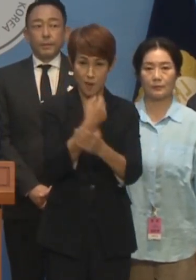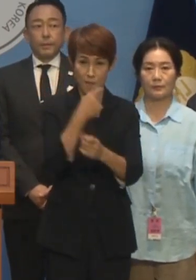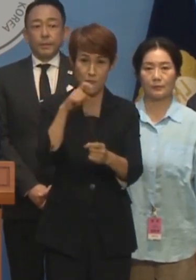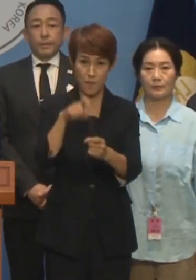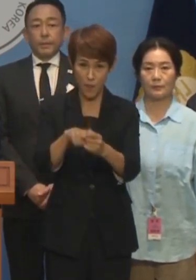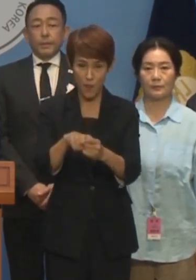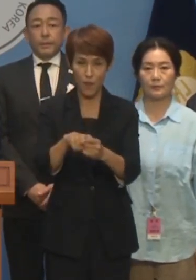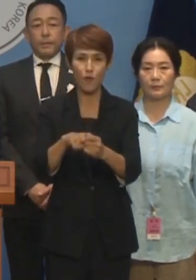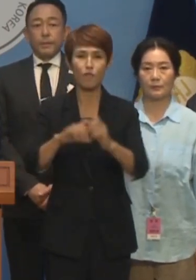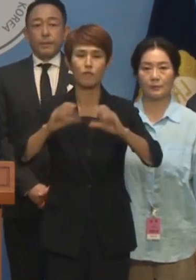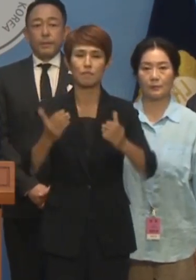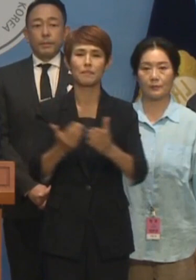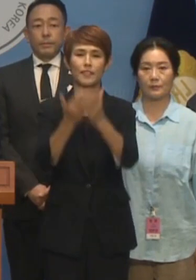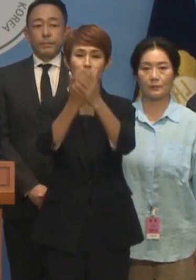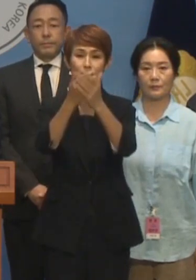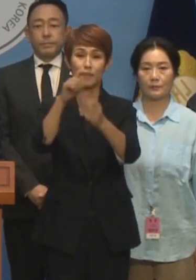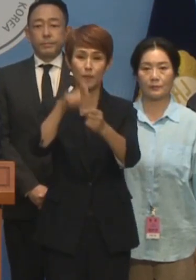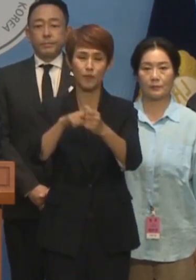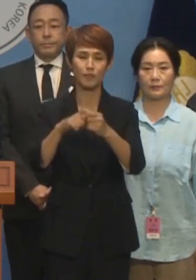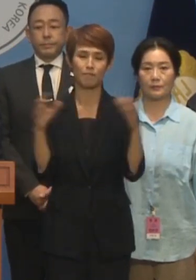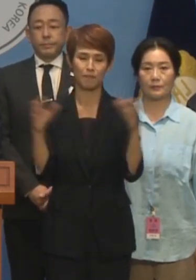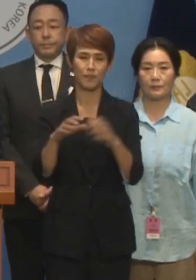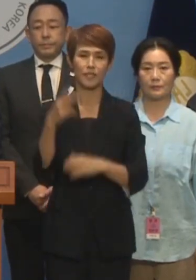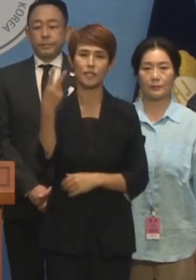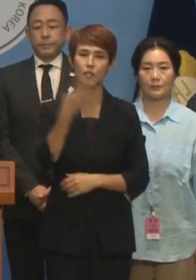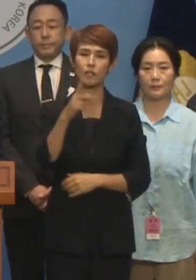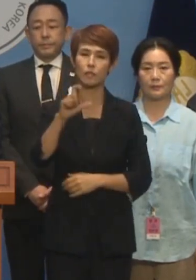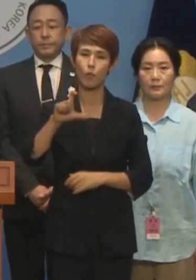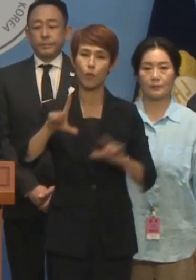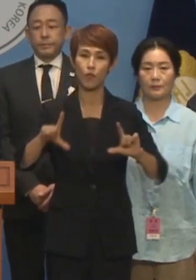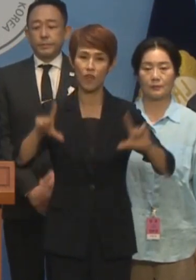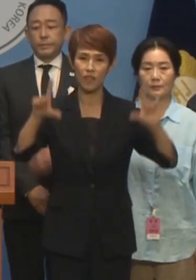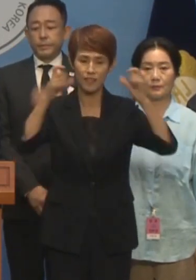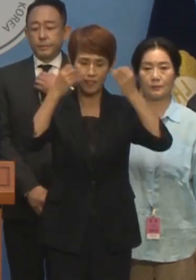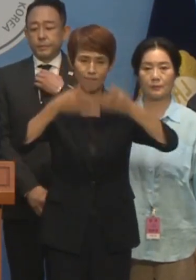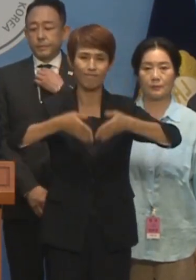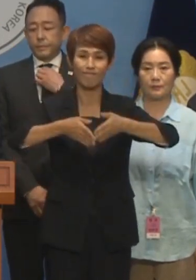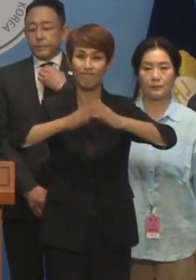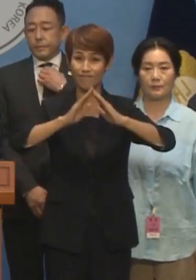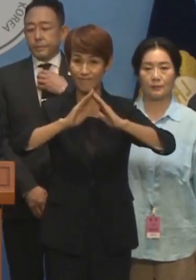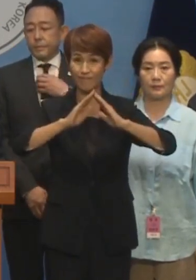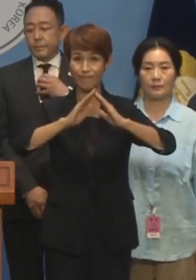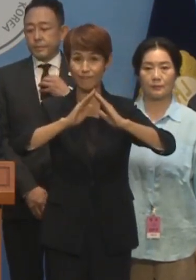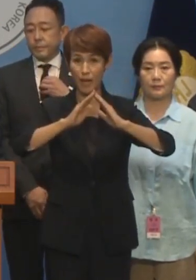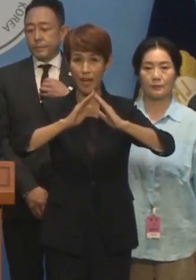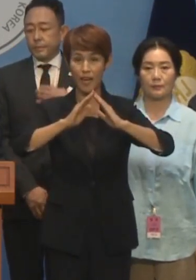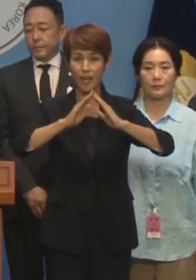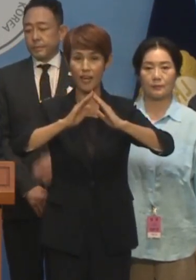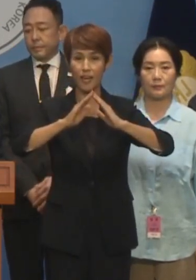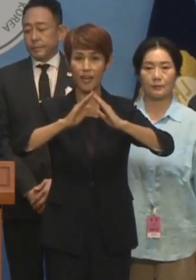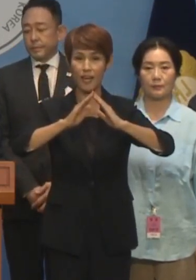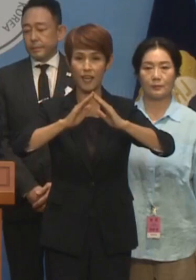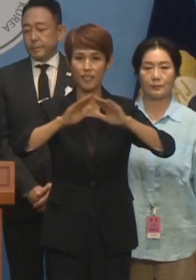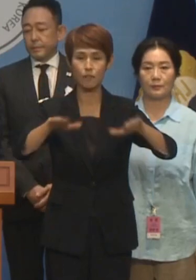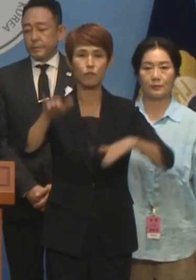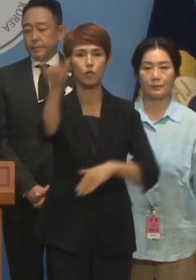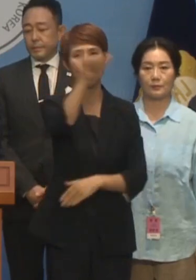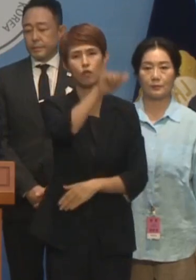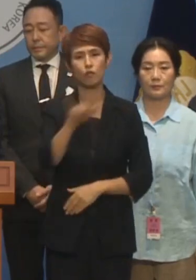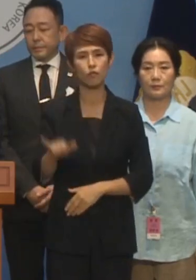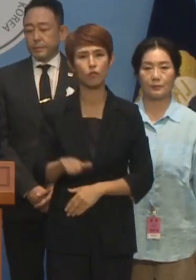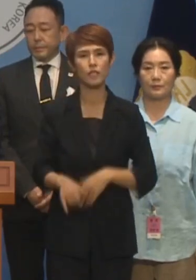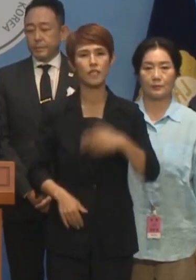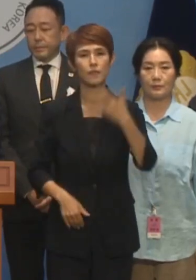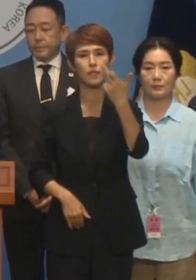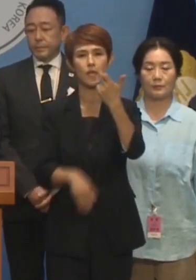도모하는 것을 목적으로 2015년 창립하였고 지금은 전국의